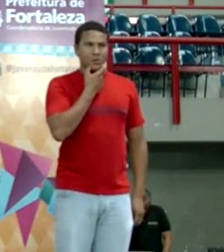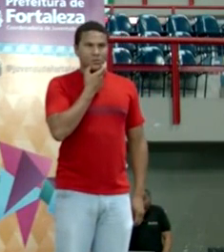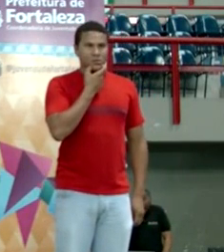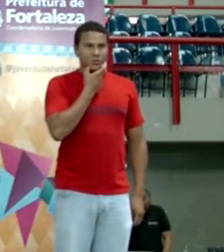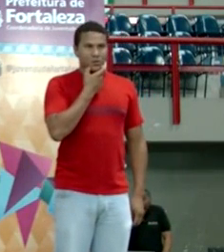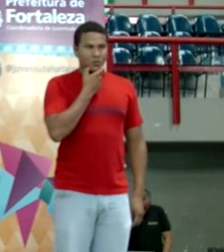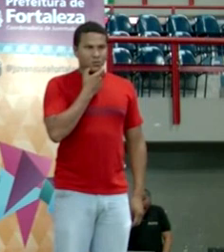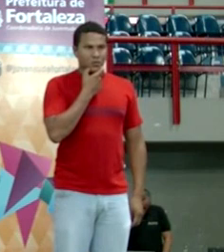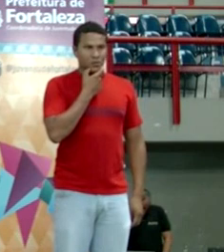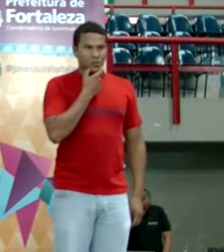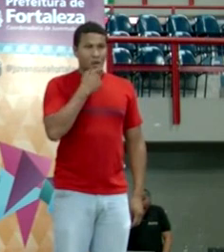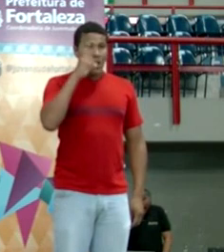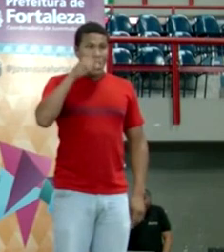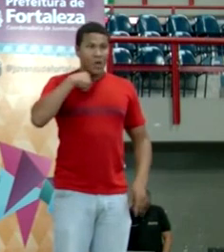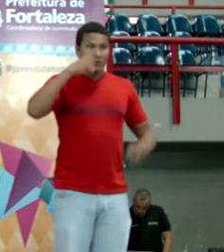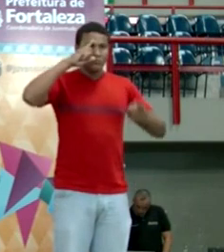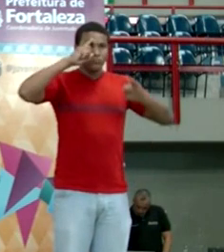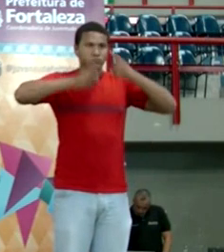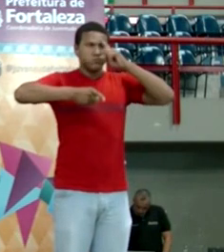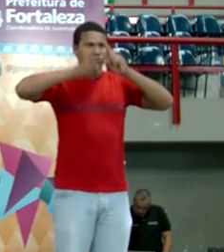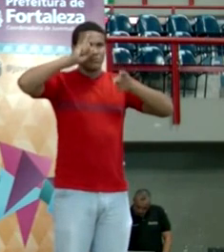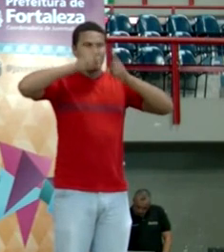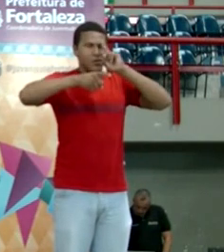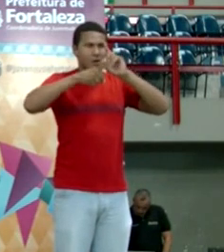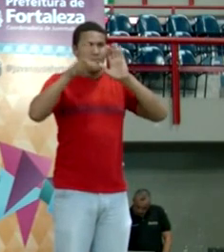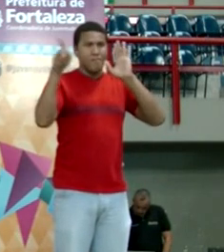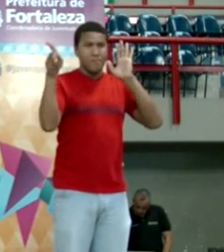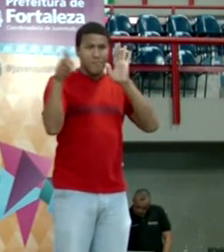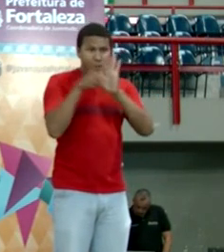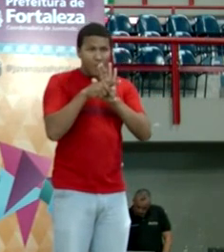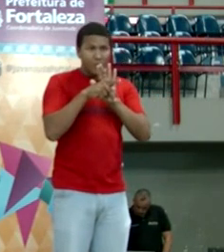é monarquia parlamentarista.